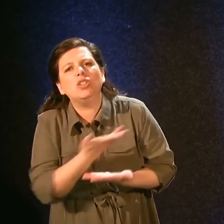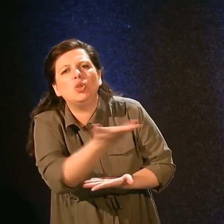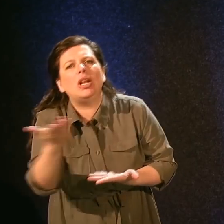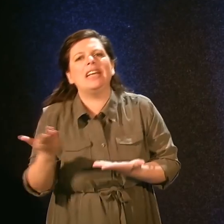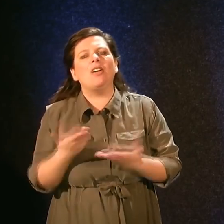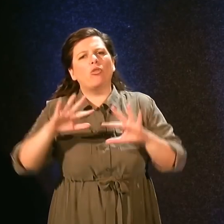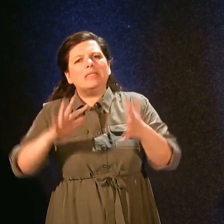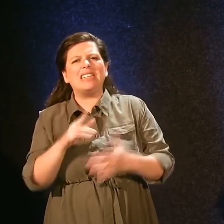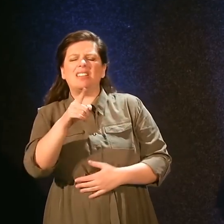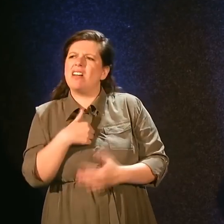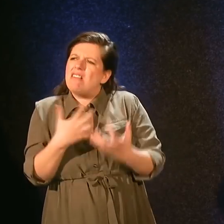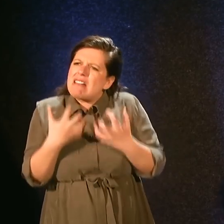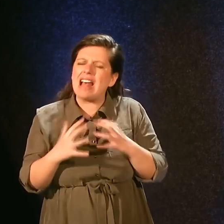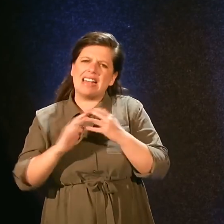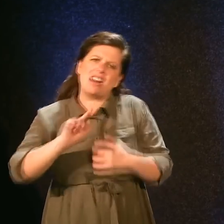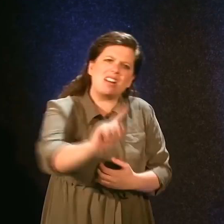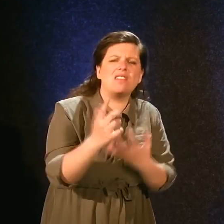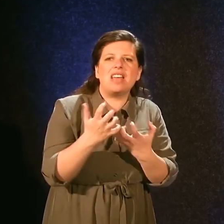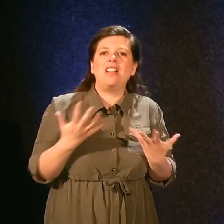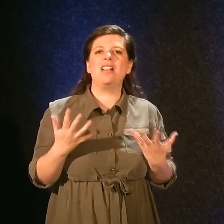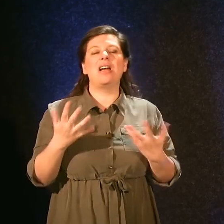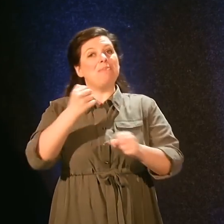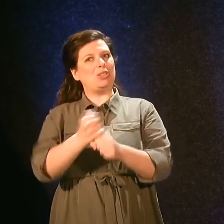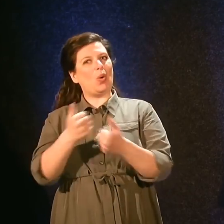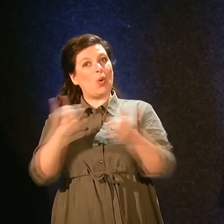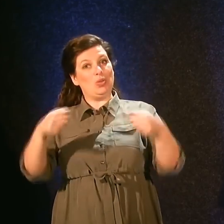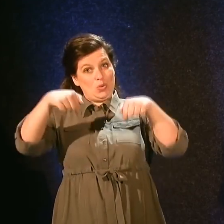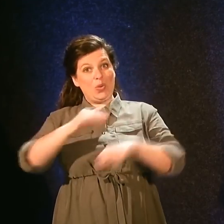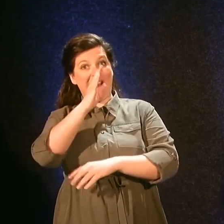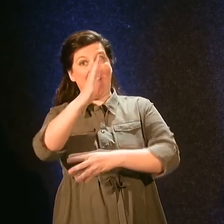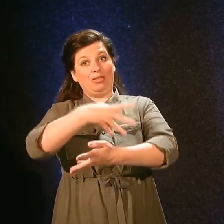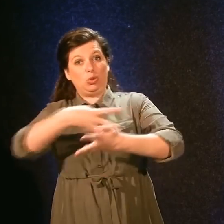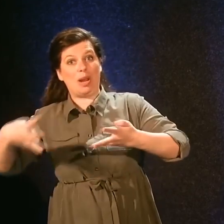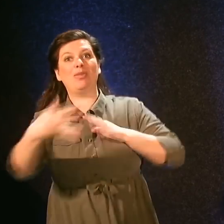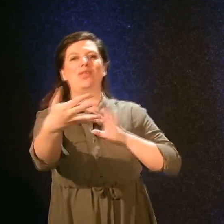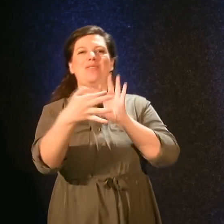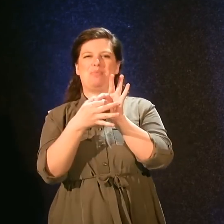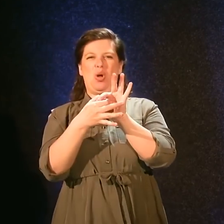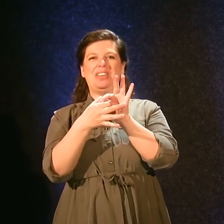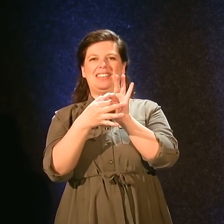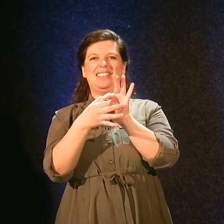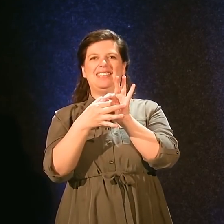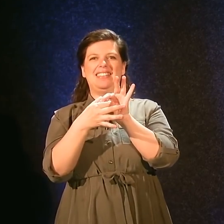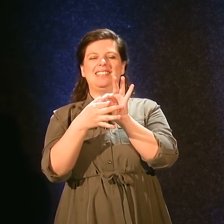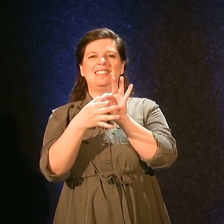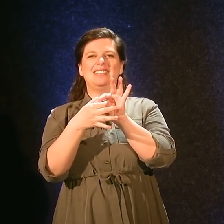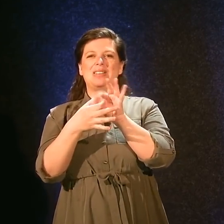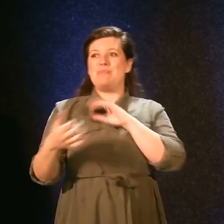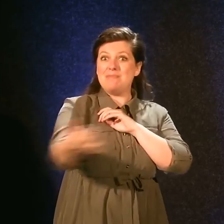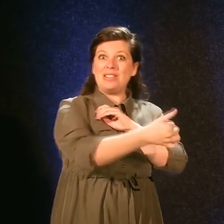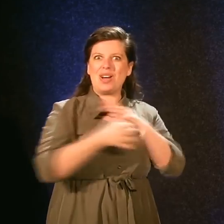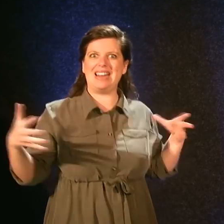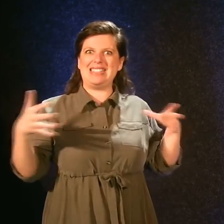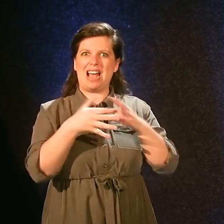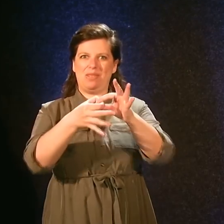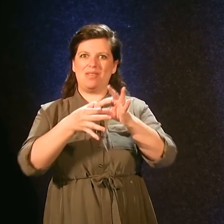Maar dan toch zo goed om nu verbonden te zijn via onze livestream. We zijn toch met elkaar verbonden, niet waar? Misschien wel